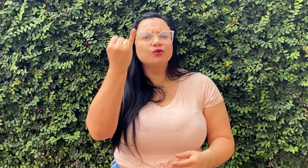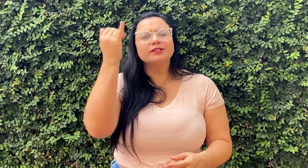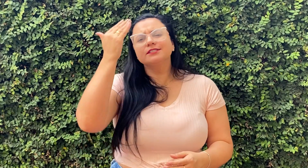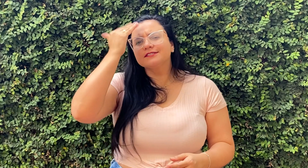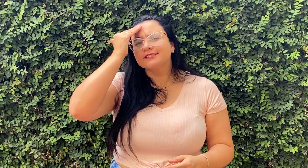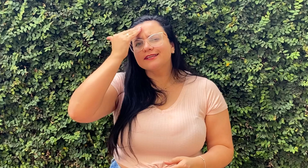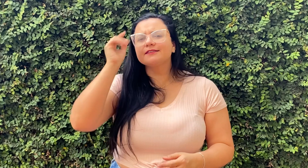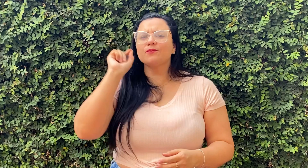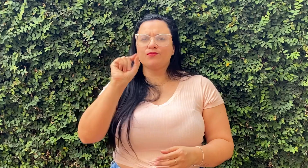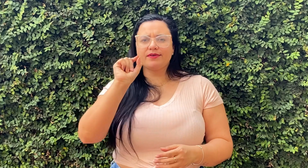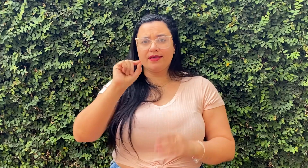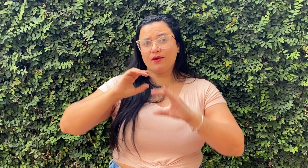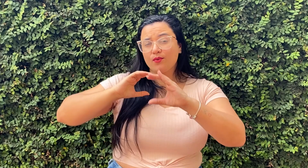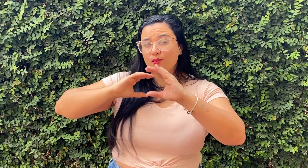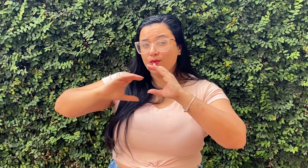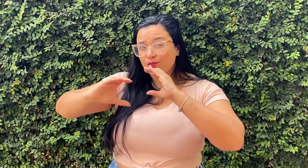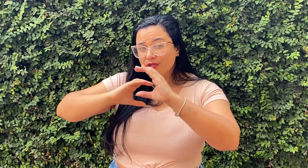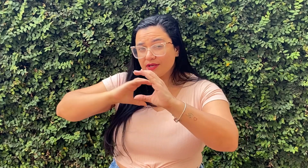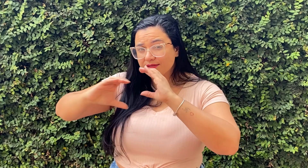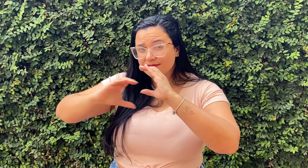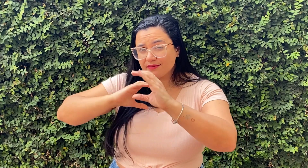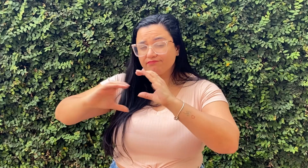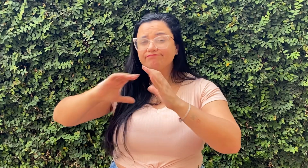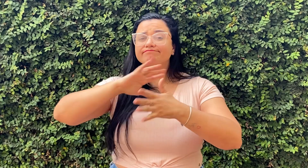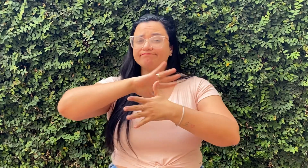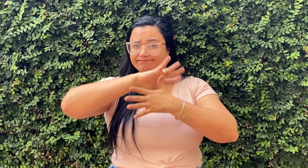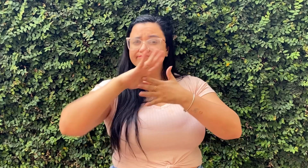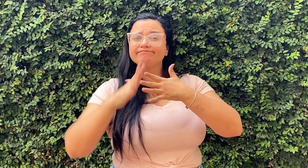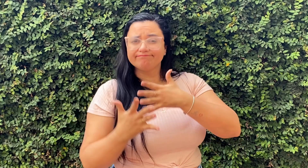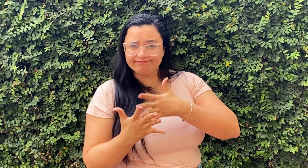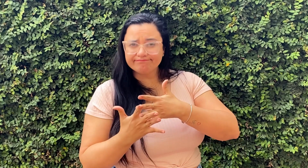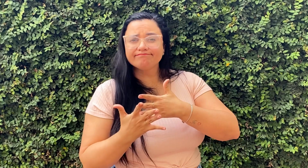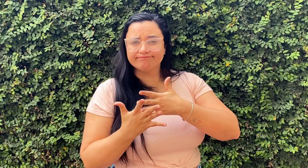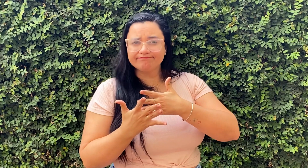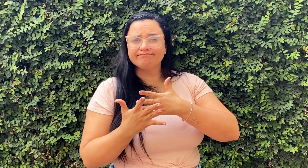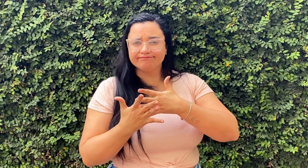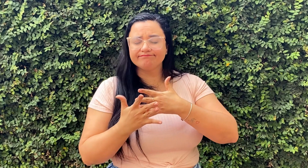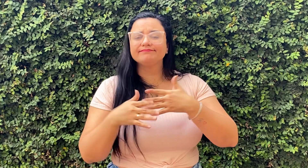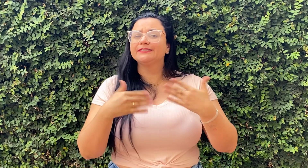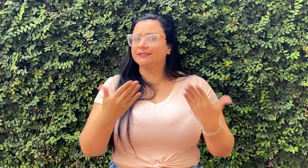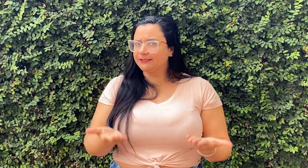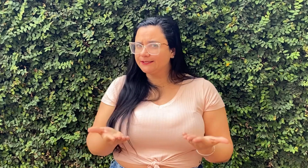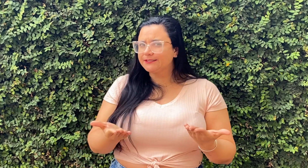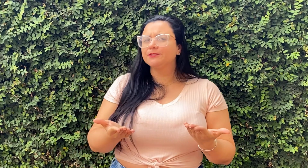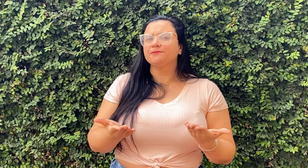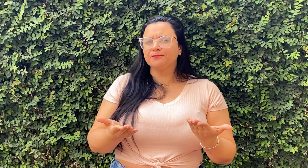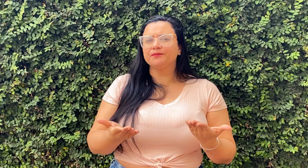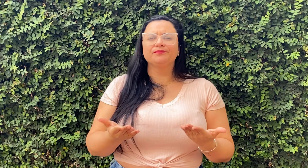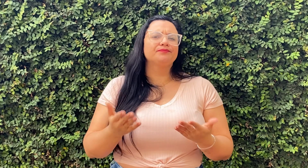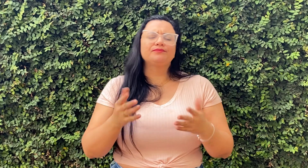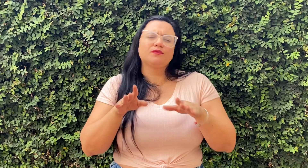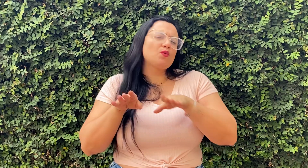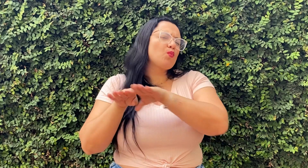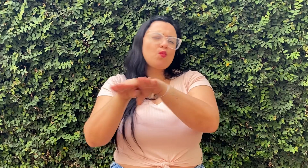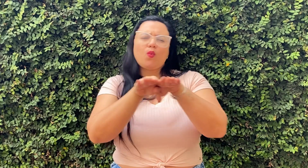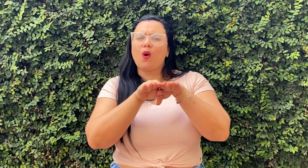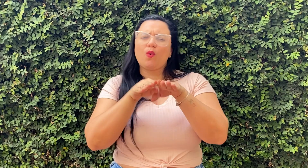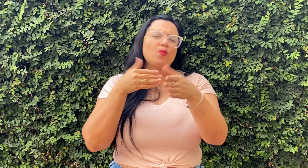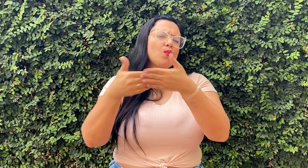É importante você entender também, nesse início de comunicação, de conversação na Libras, que como